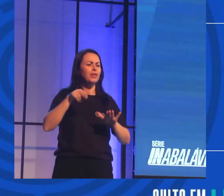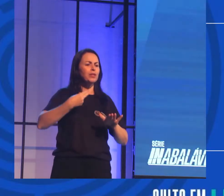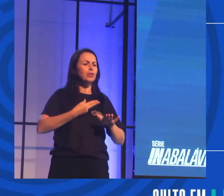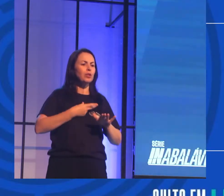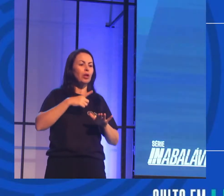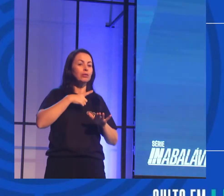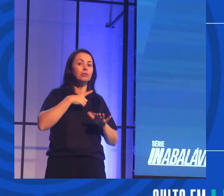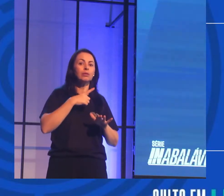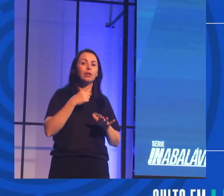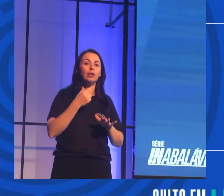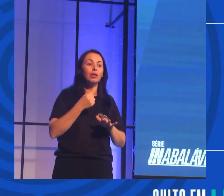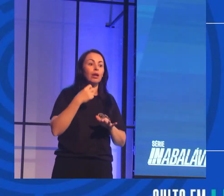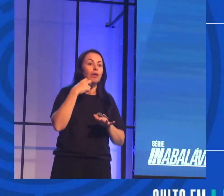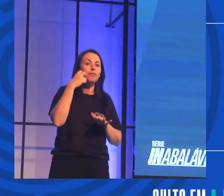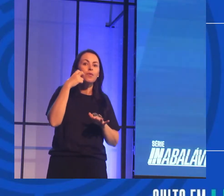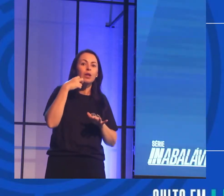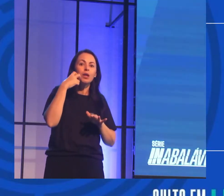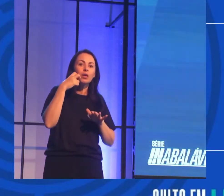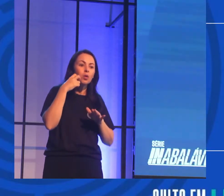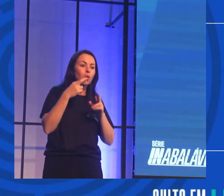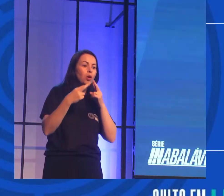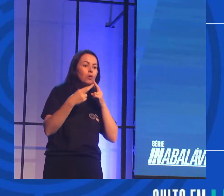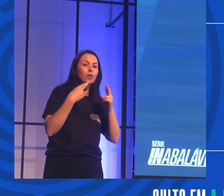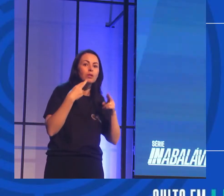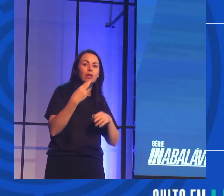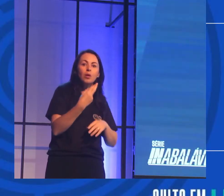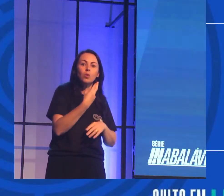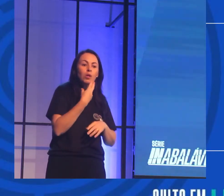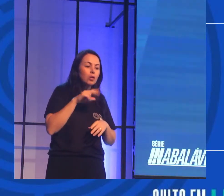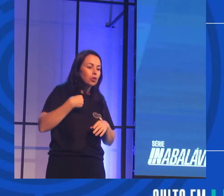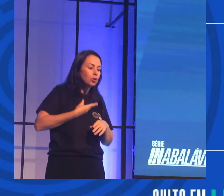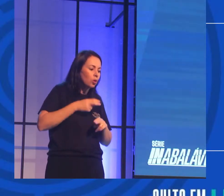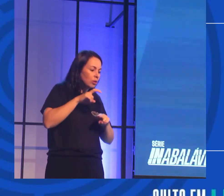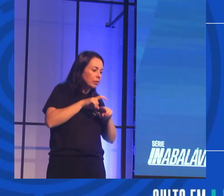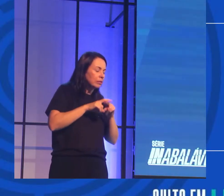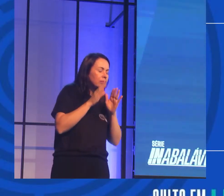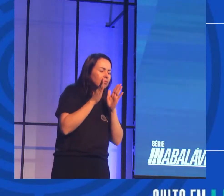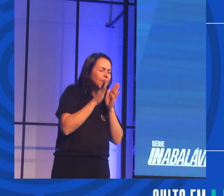e agradecer a comida que estamos comendo. O que vão pensar de mim?